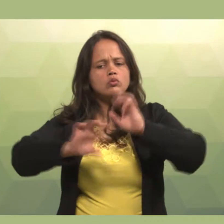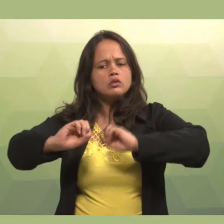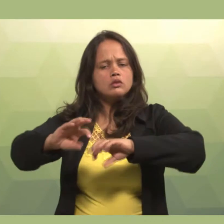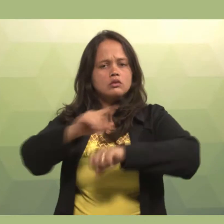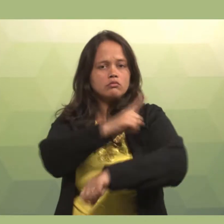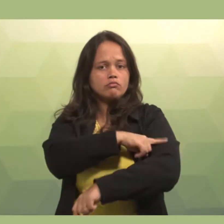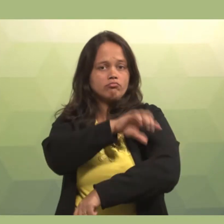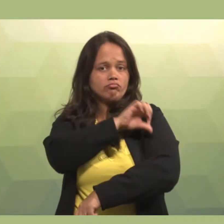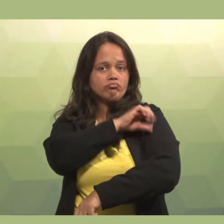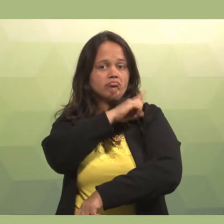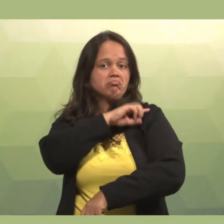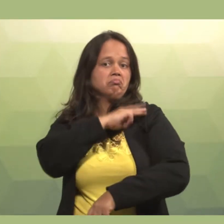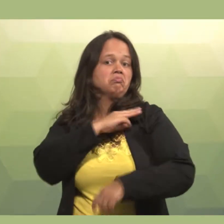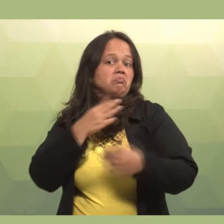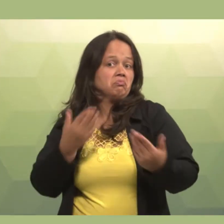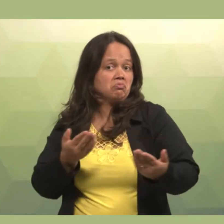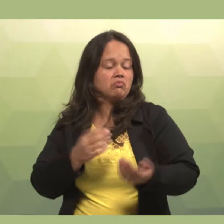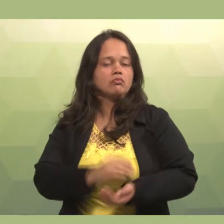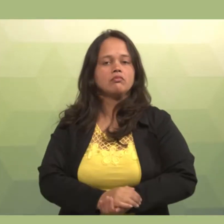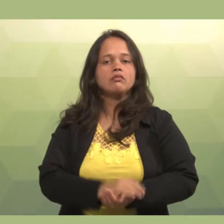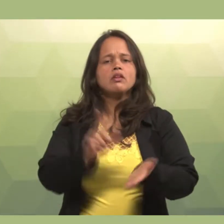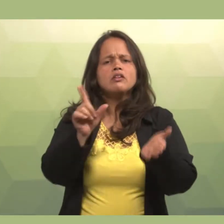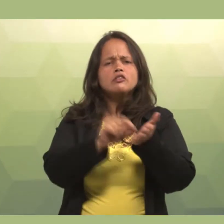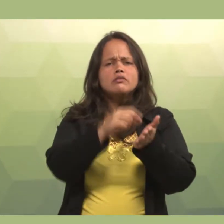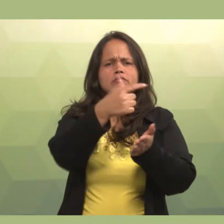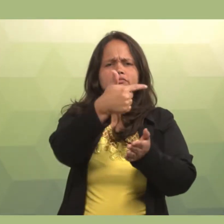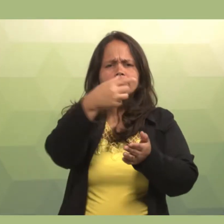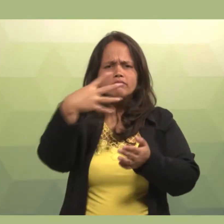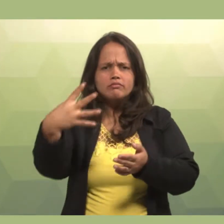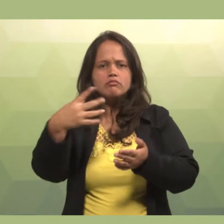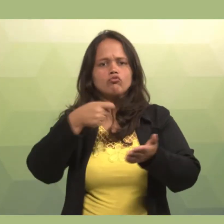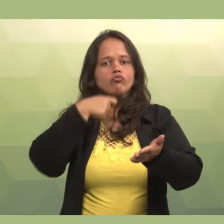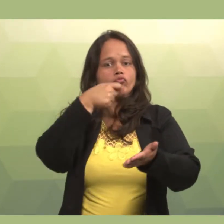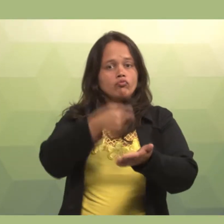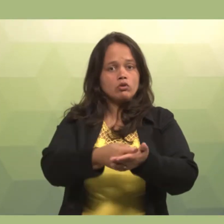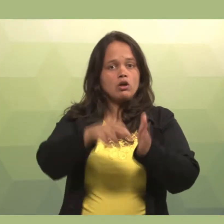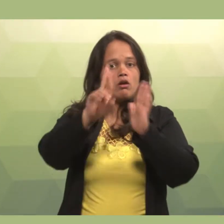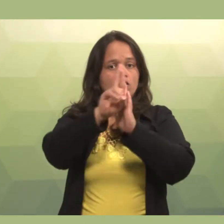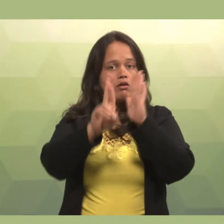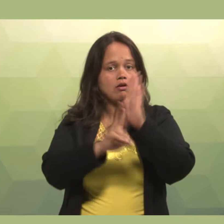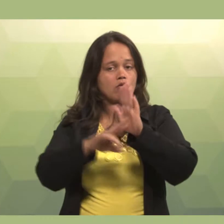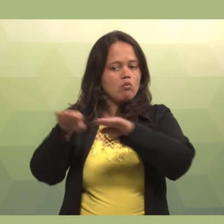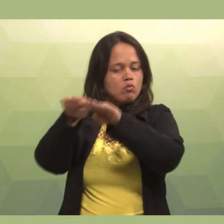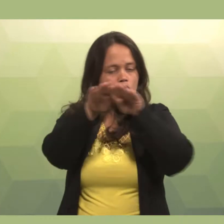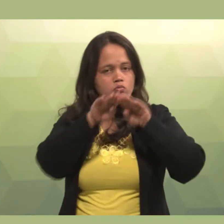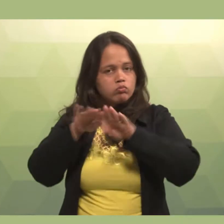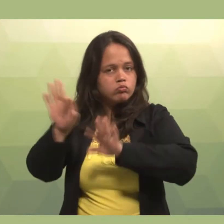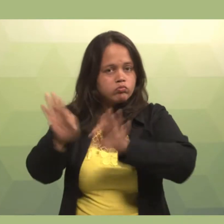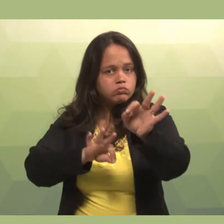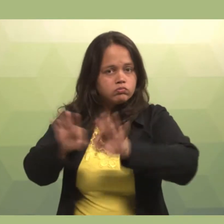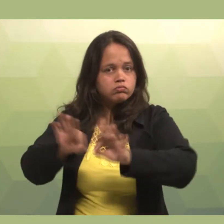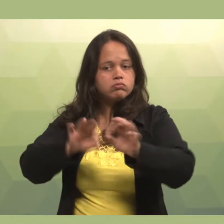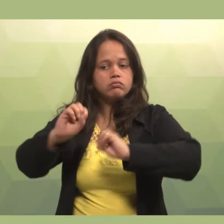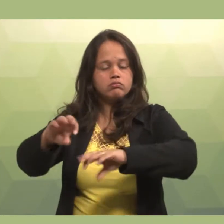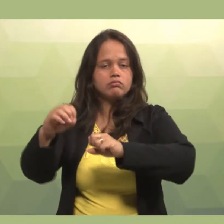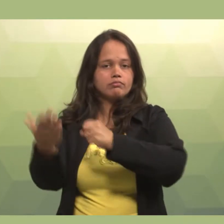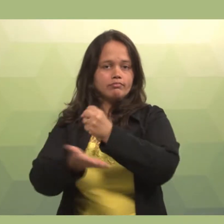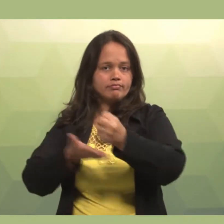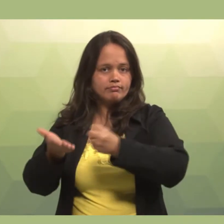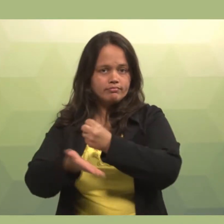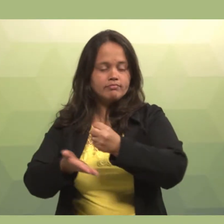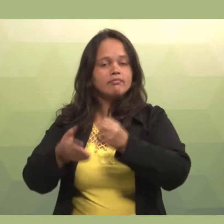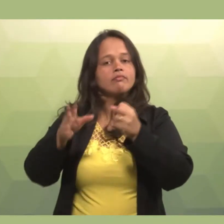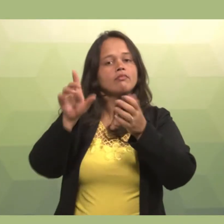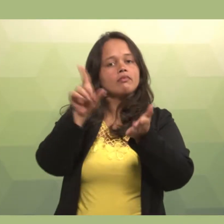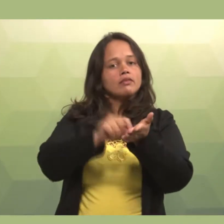médio? O artigo 24 define as regras comuns de organização da educação básica. O artigo